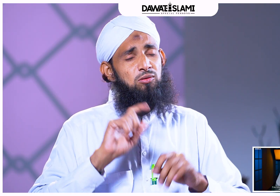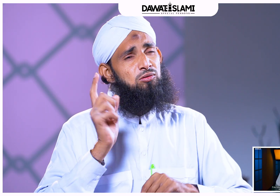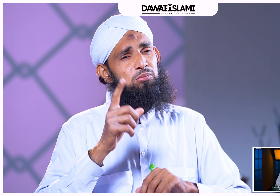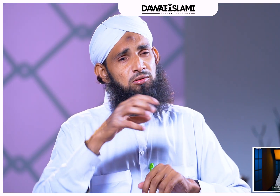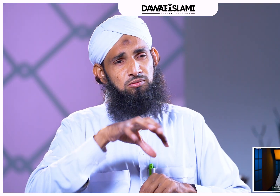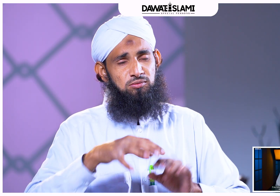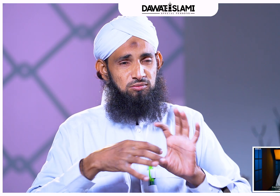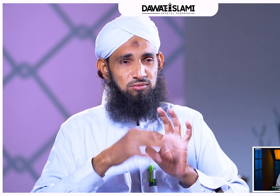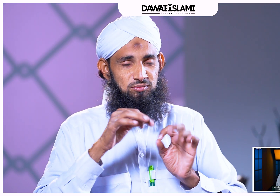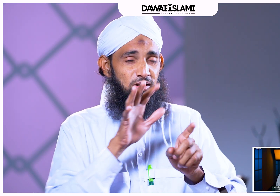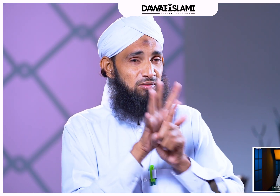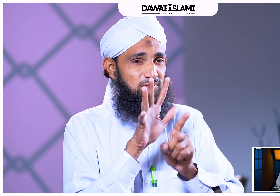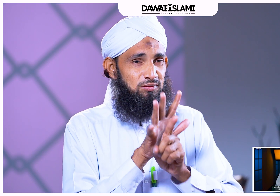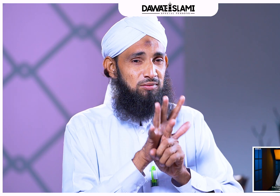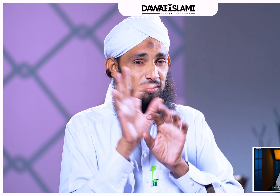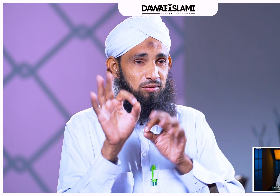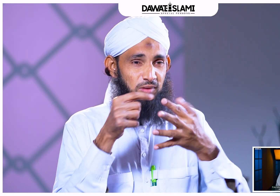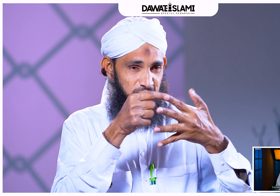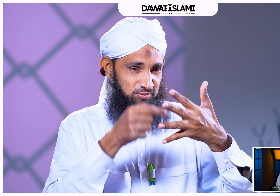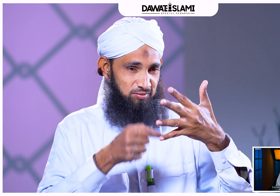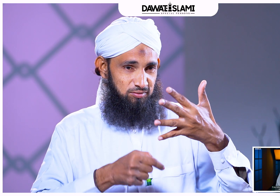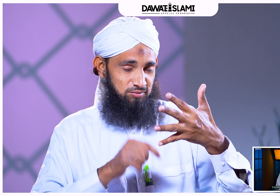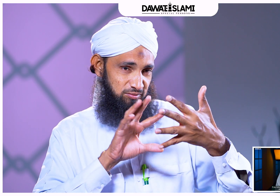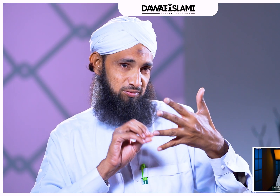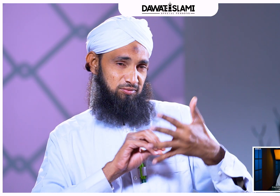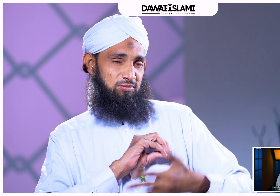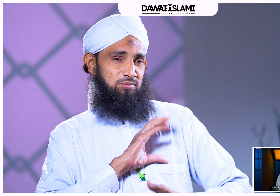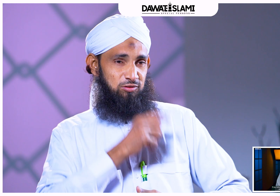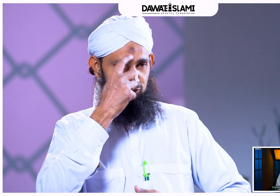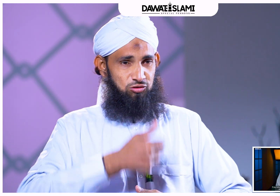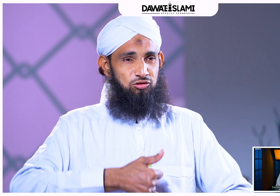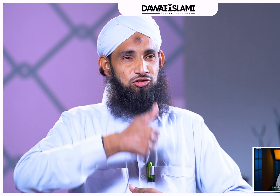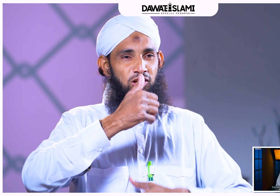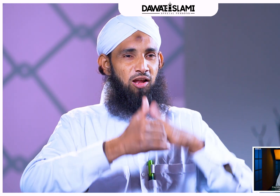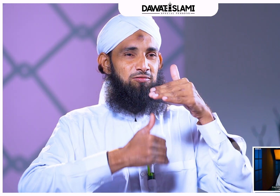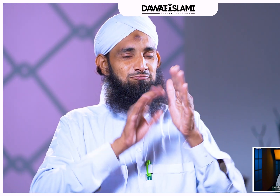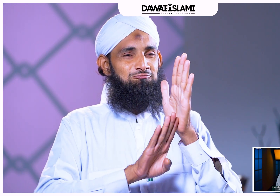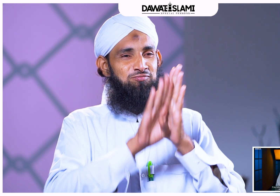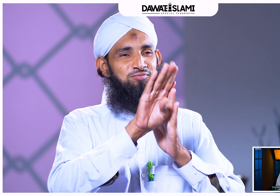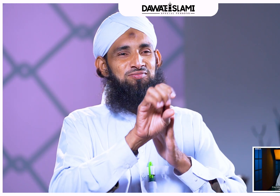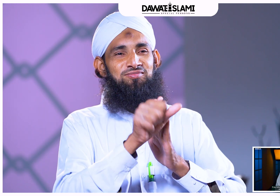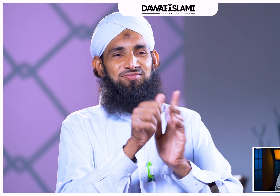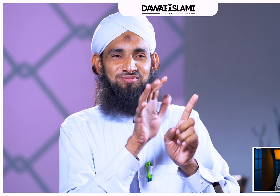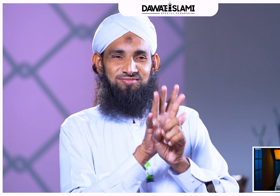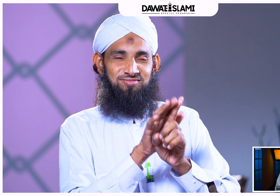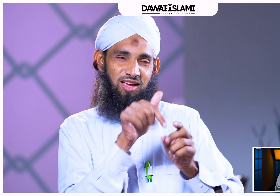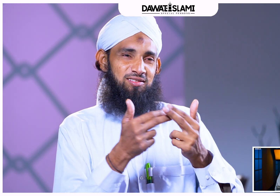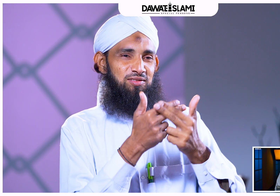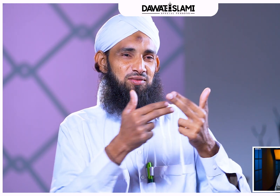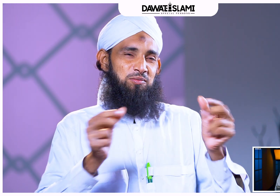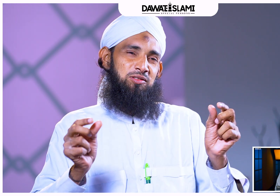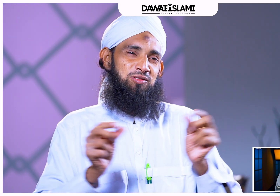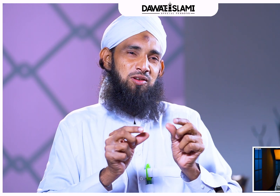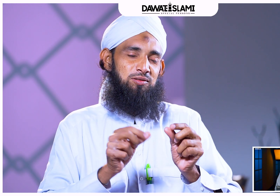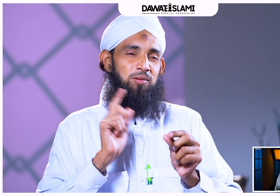بھی معاملے میں اصلاح کے حوالے سے اگر ہمارے ان پوائنٹس کو فالو کریں گے تو انشاءاللہ آپ بہترین رزلٹس دیکھیں گے۔ آج کی ویڈیو میں اتنا